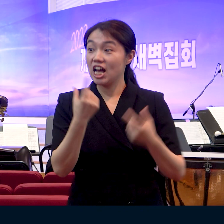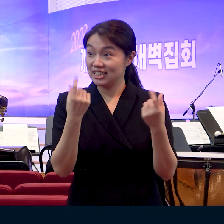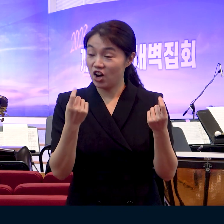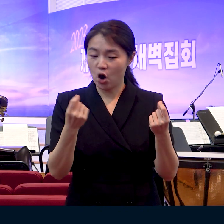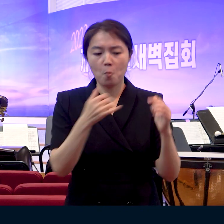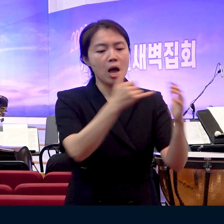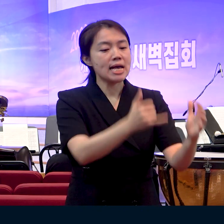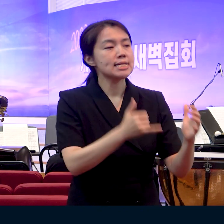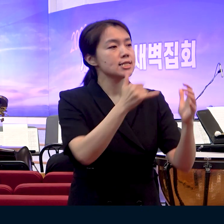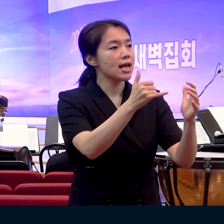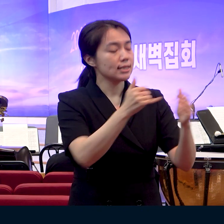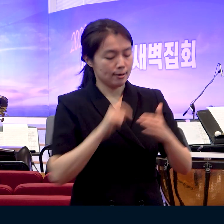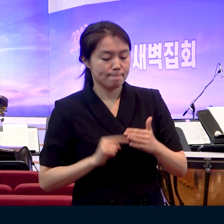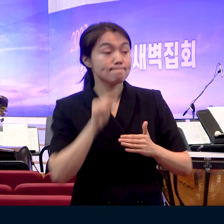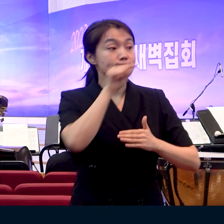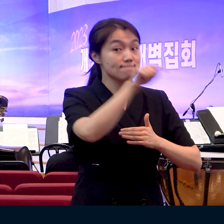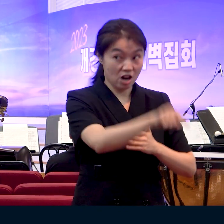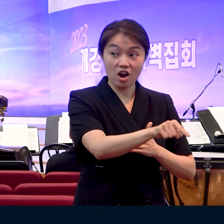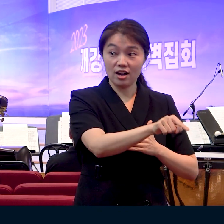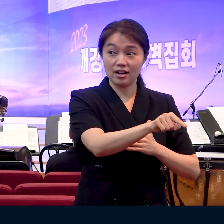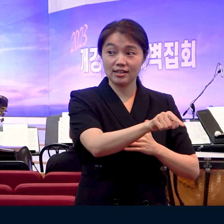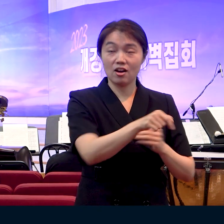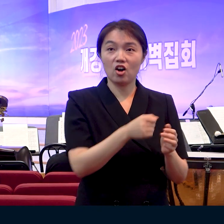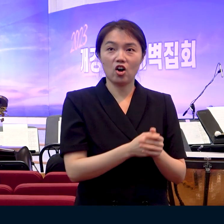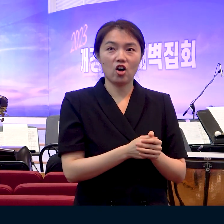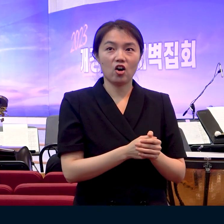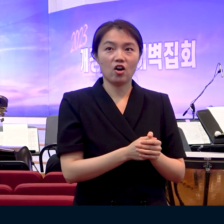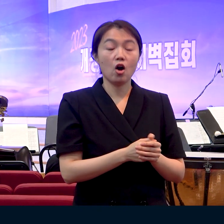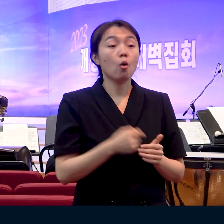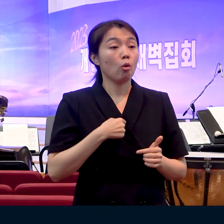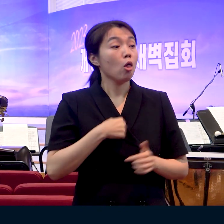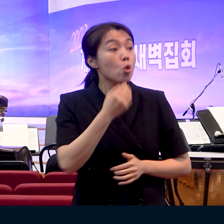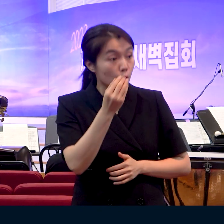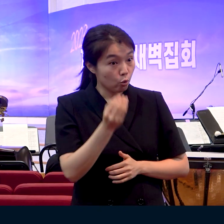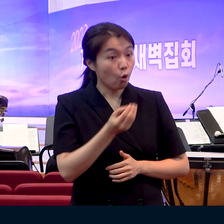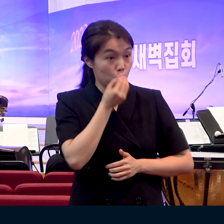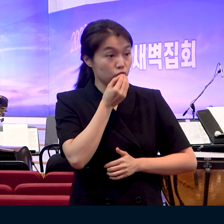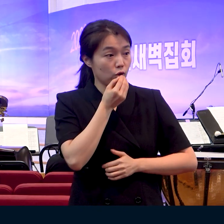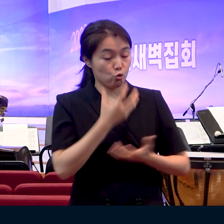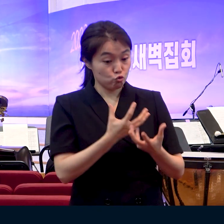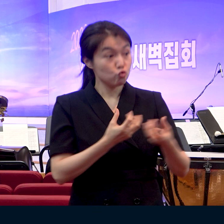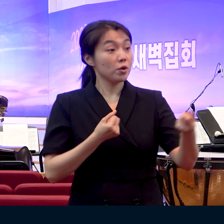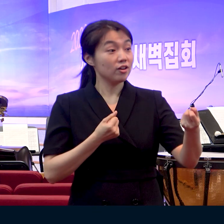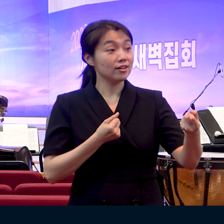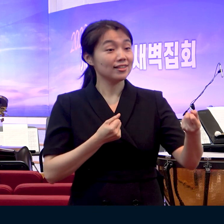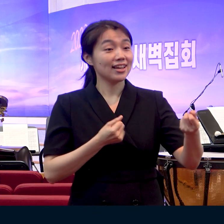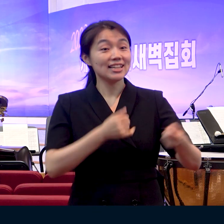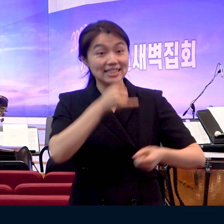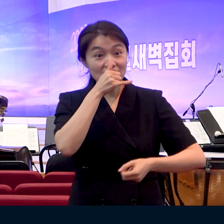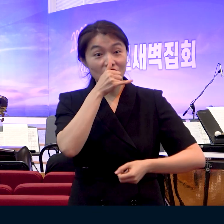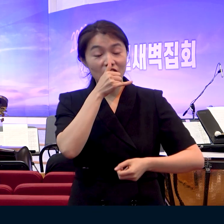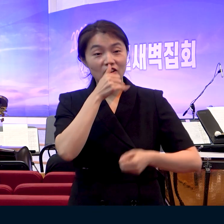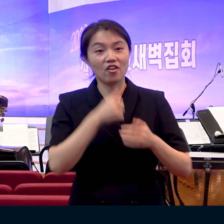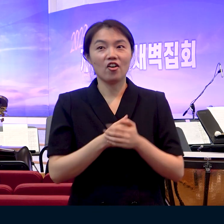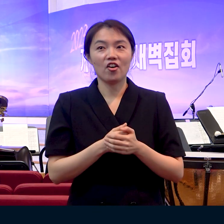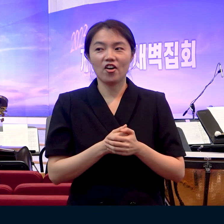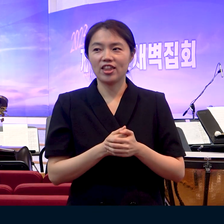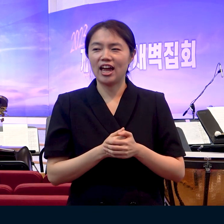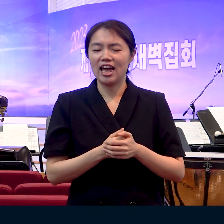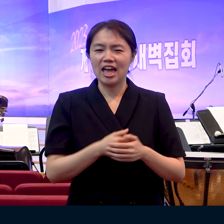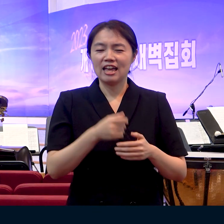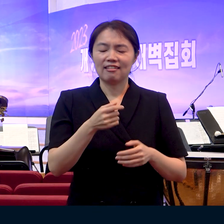세상 속에 들어가서. 그런데 거룩은 구별됨이잖아요. 구별되니까 똑같으면 또 아무 일도 안 일어나죠. 뭐